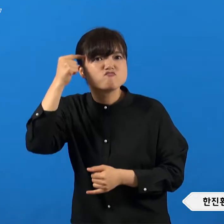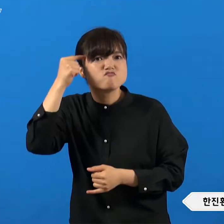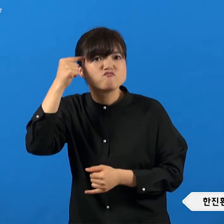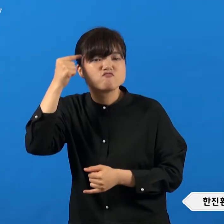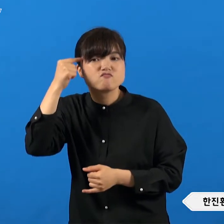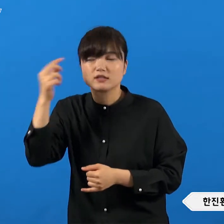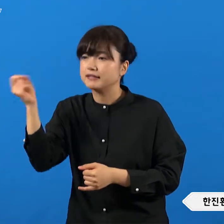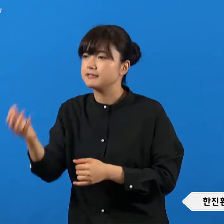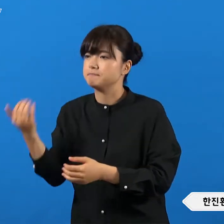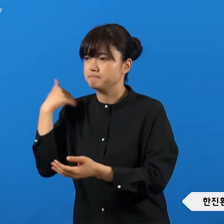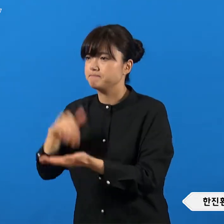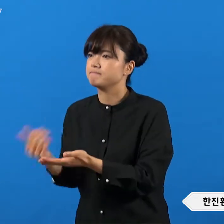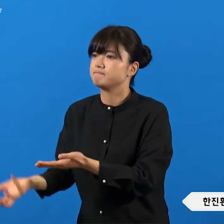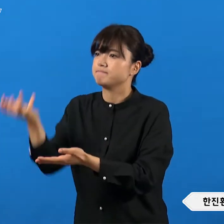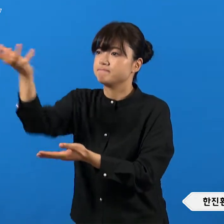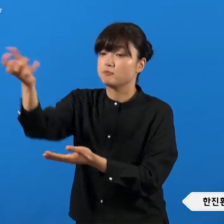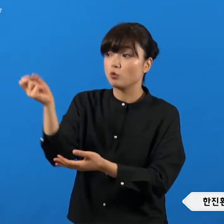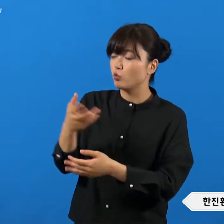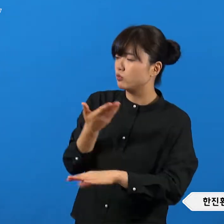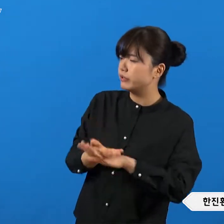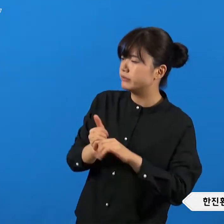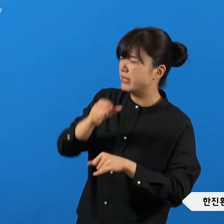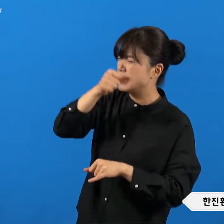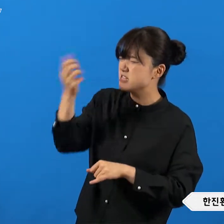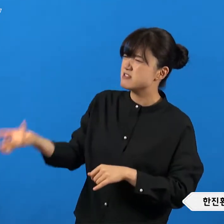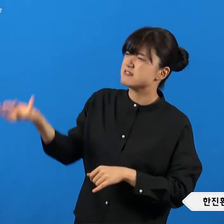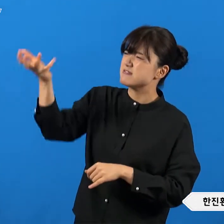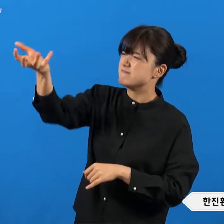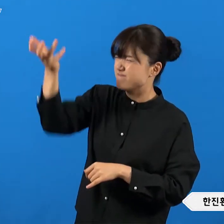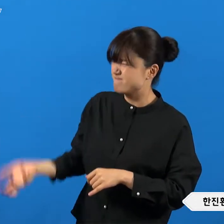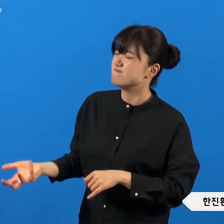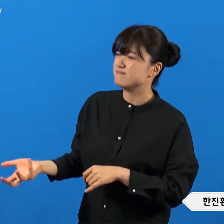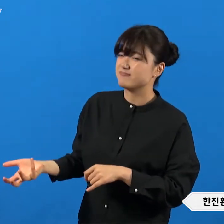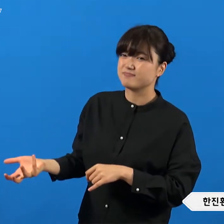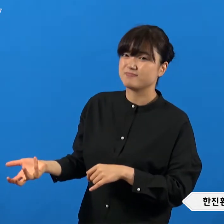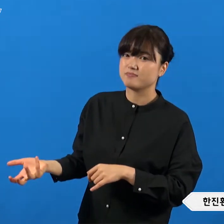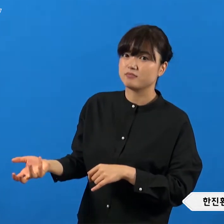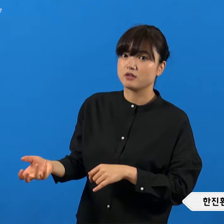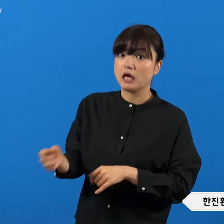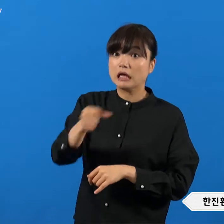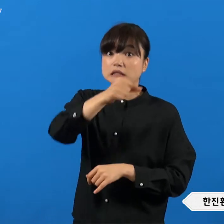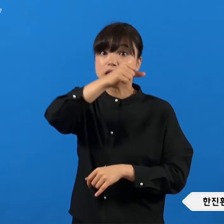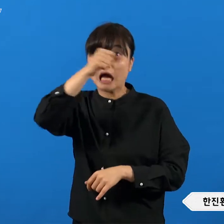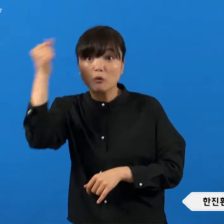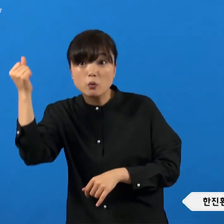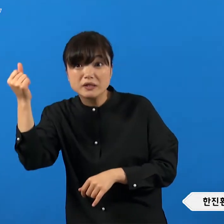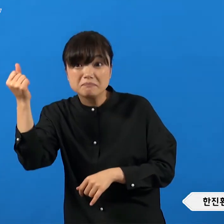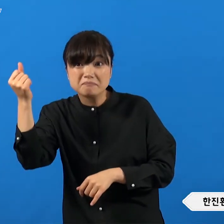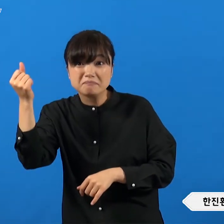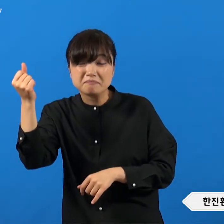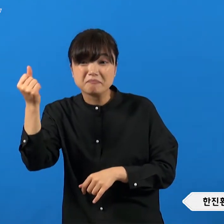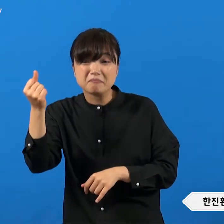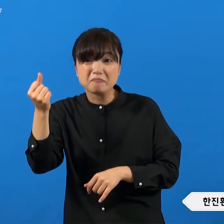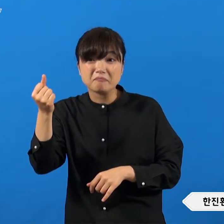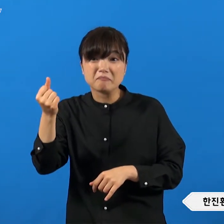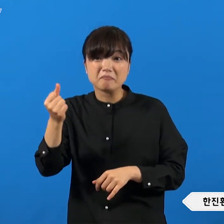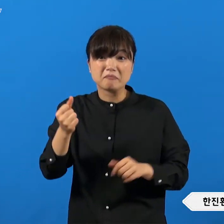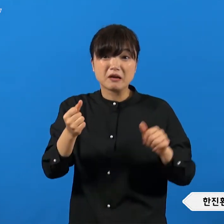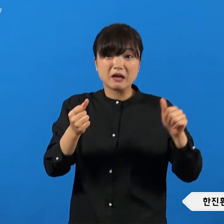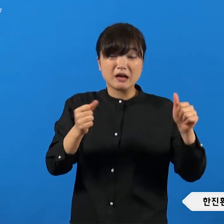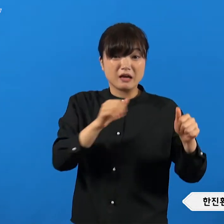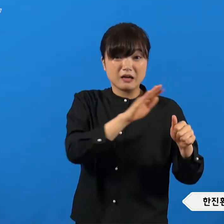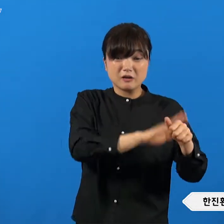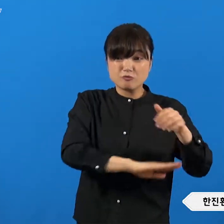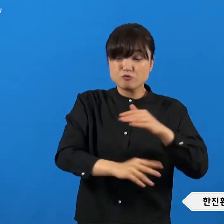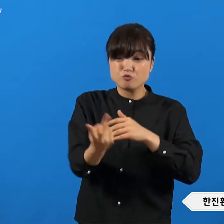다시 올려놓았습니다. 또 다른 장로님 보고는 또 내렸습니다. 어느 장로님이 주일날 먼저 오냐에 따라서 피아노가